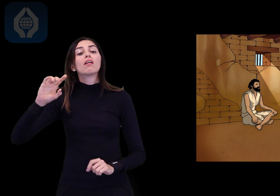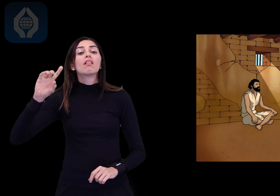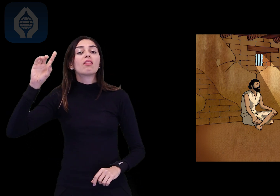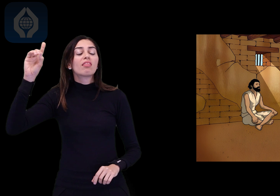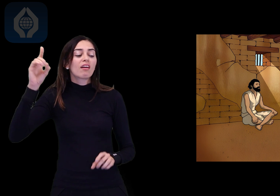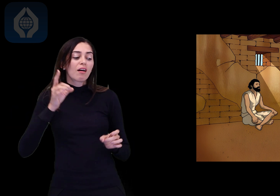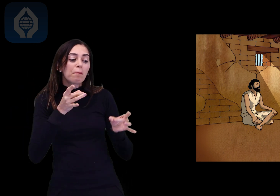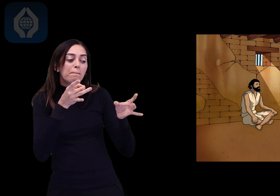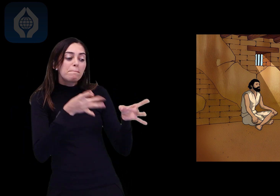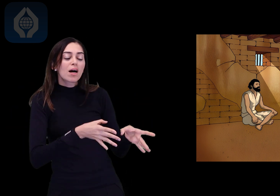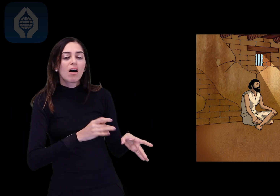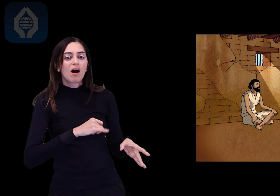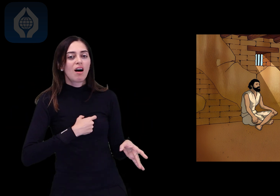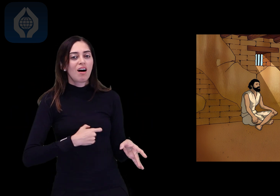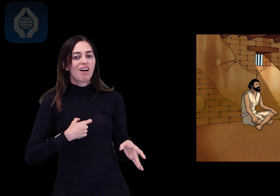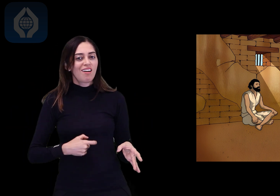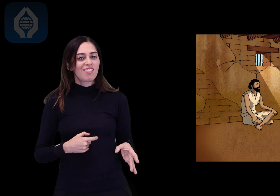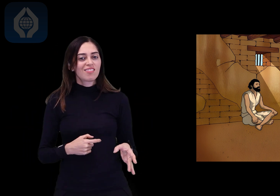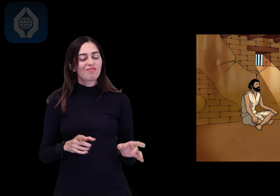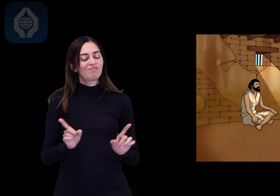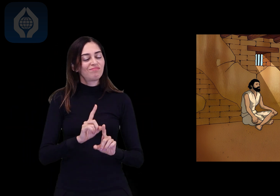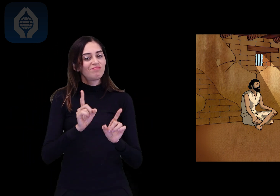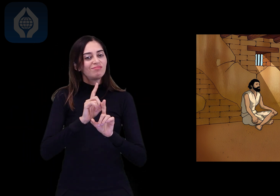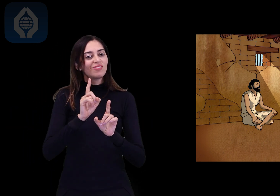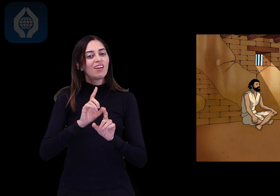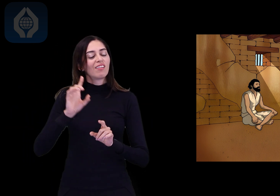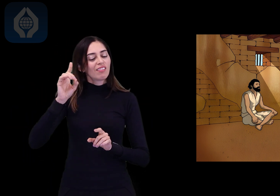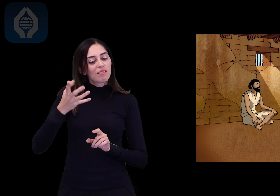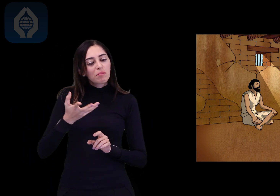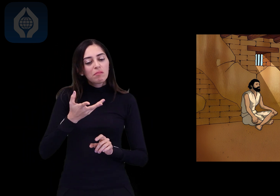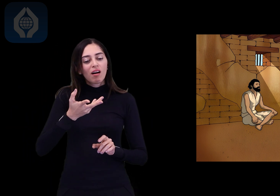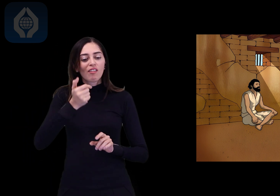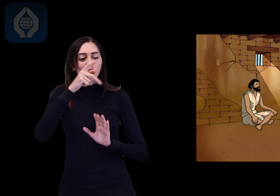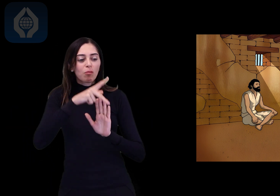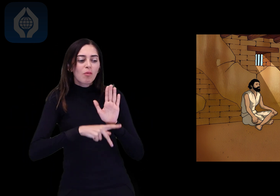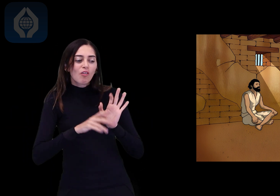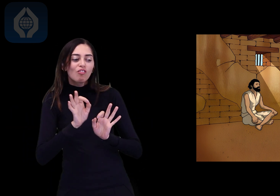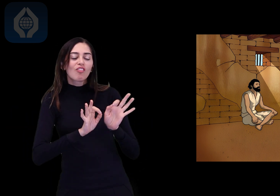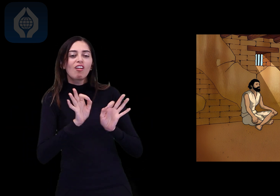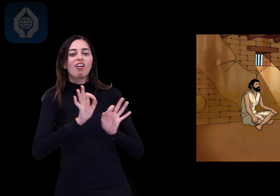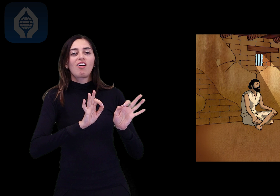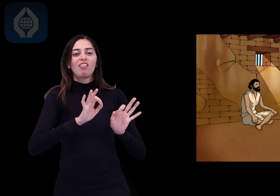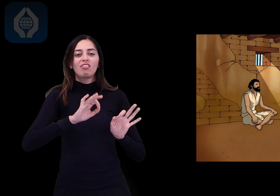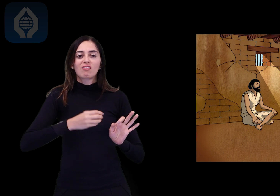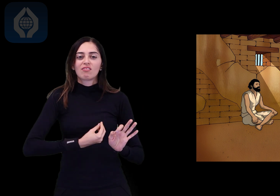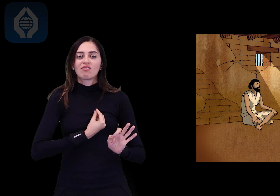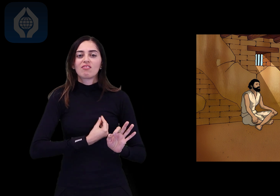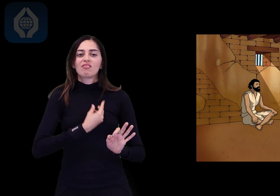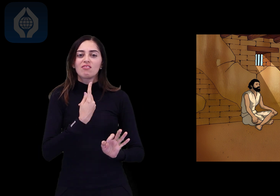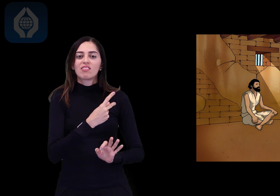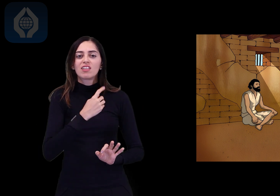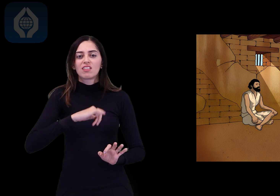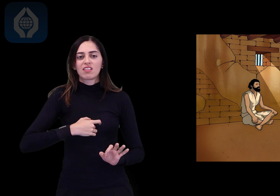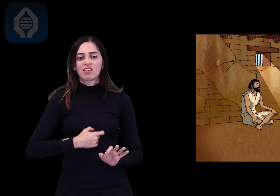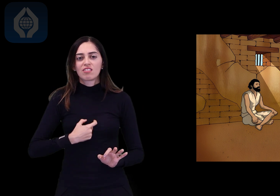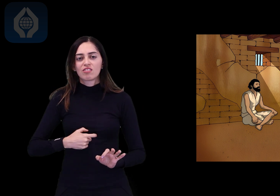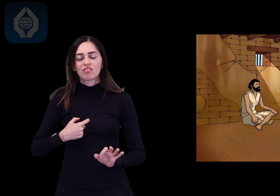mesmo estando na prisão. Deus cuidou dele porque tinha um plano maravilhoso para a sua vida. Agora que José estava preso na